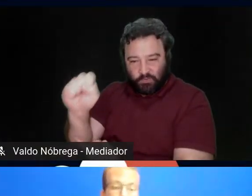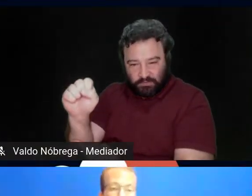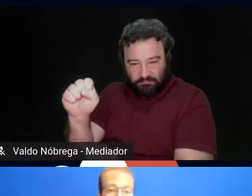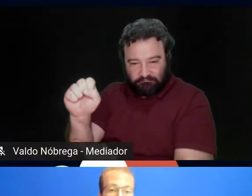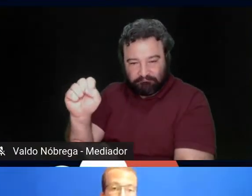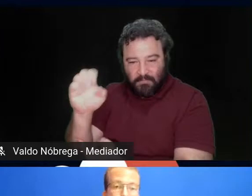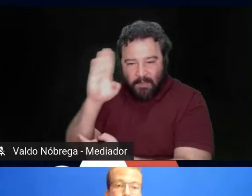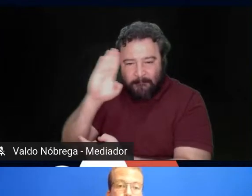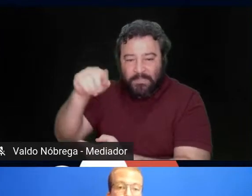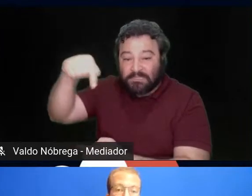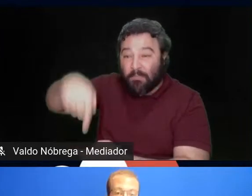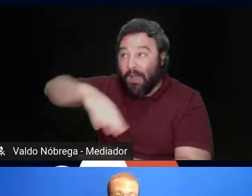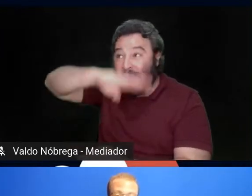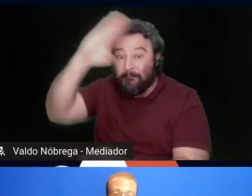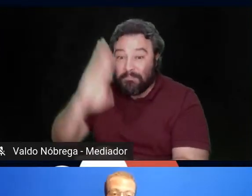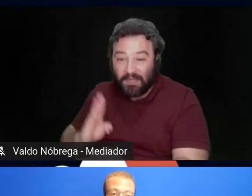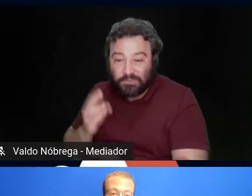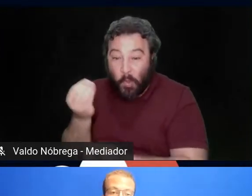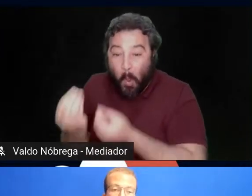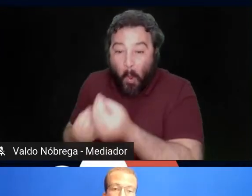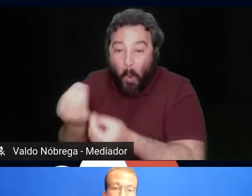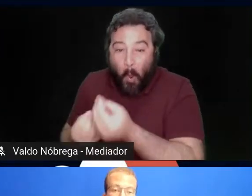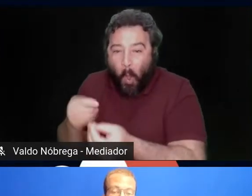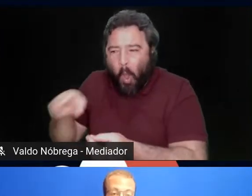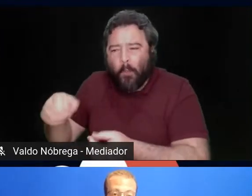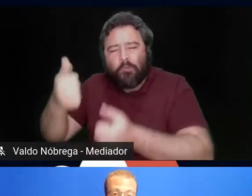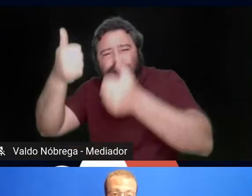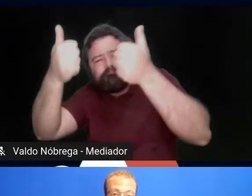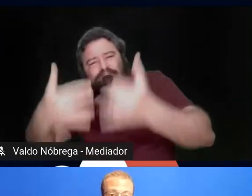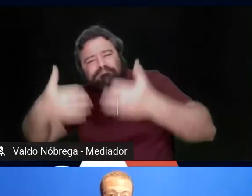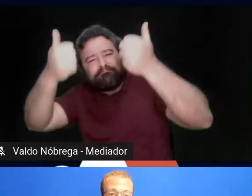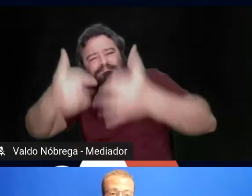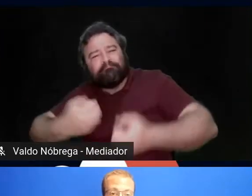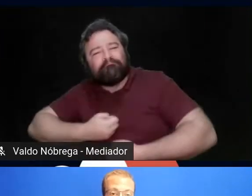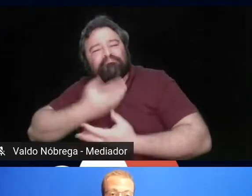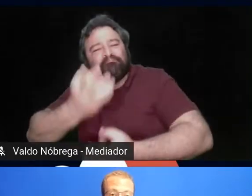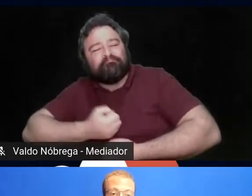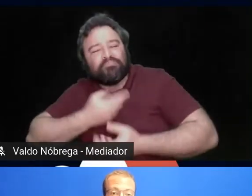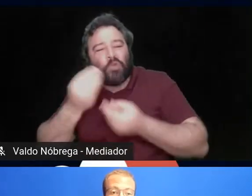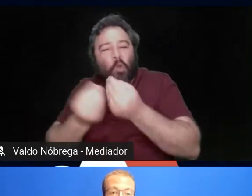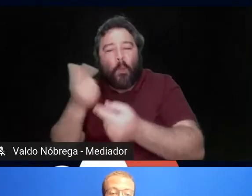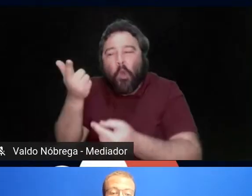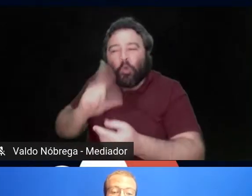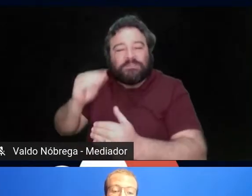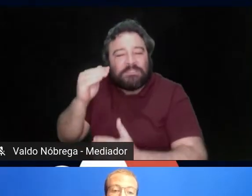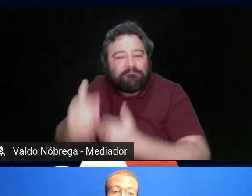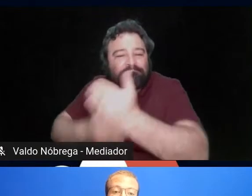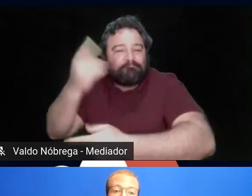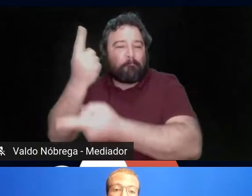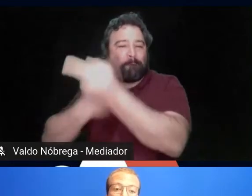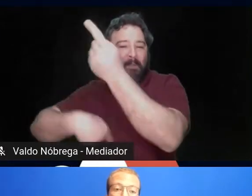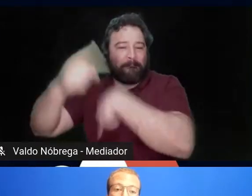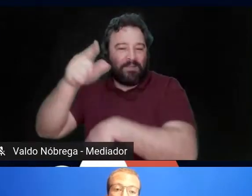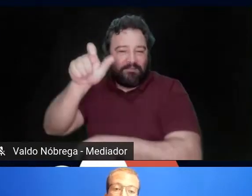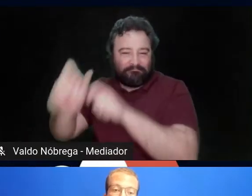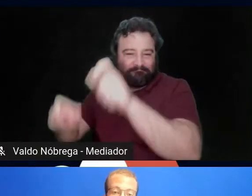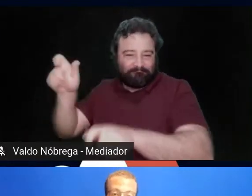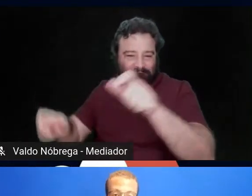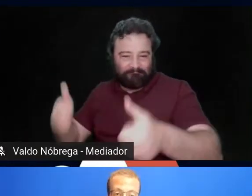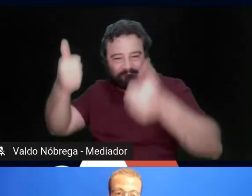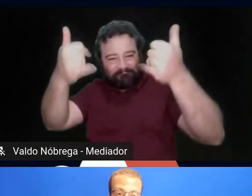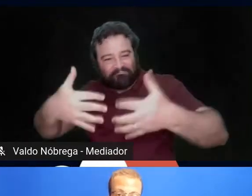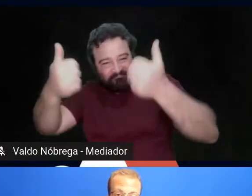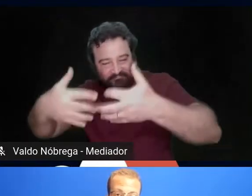para refugiados. Então, aqui no Brasil, como a educação de surdos para refugiados? Então, como eles vão